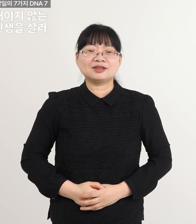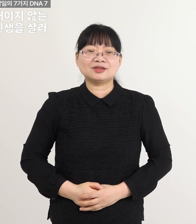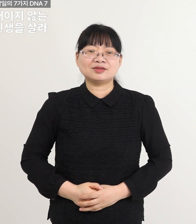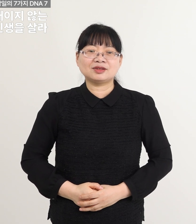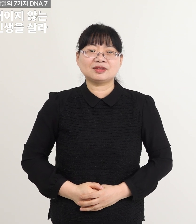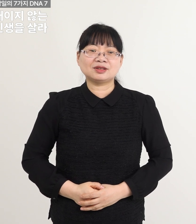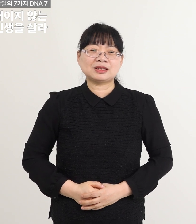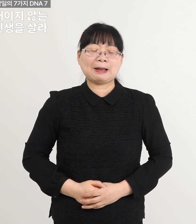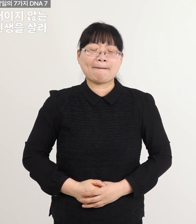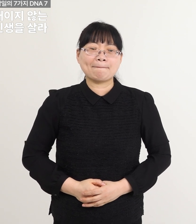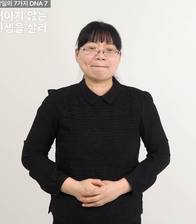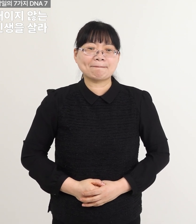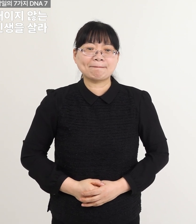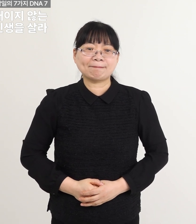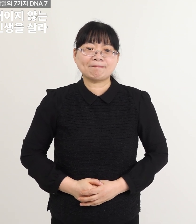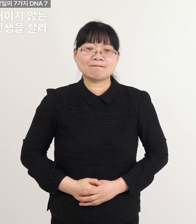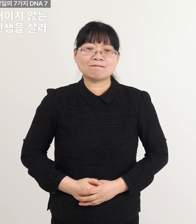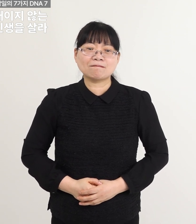그래서